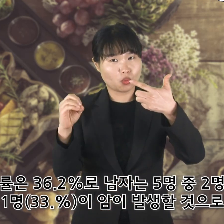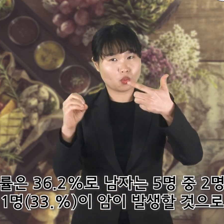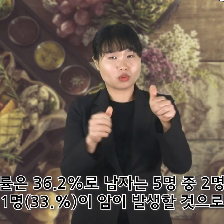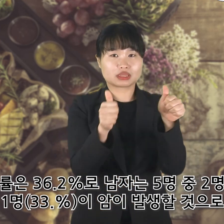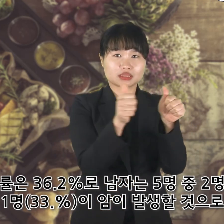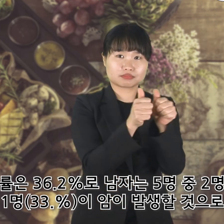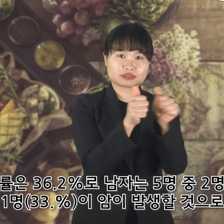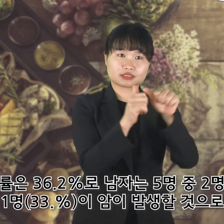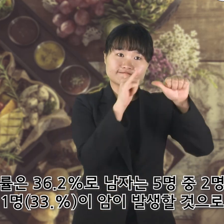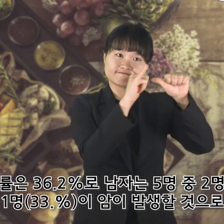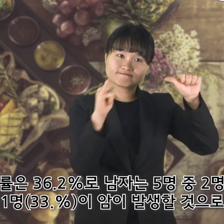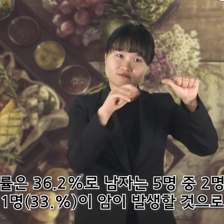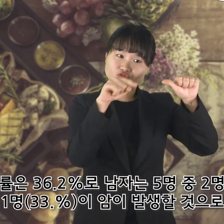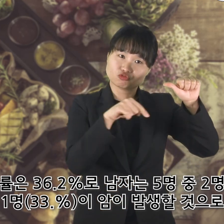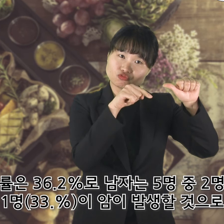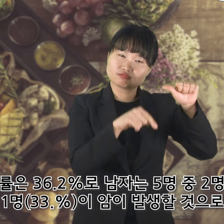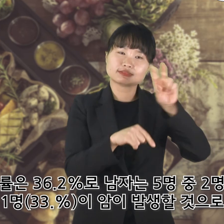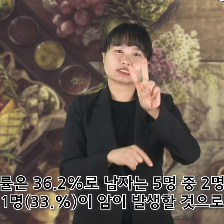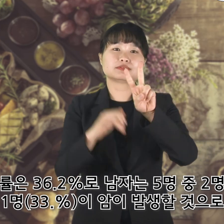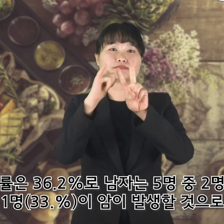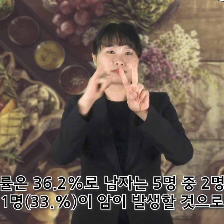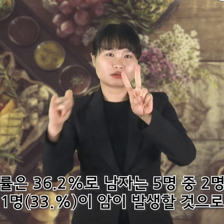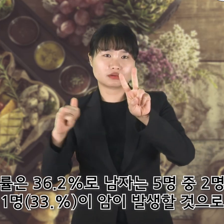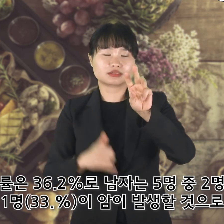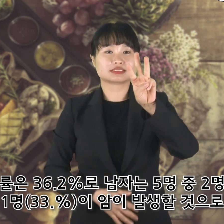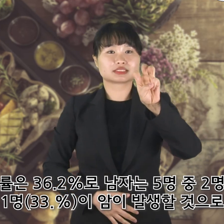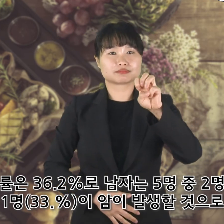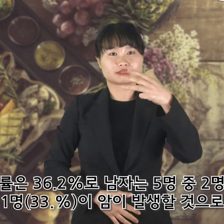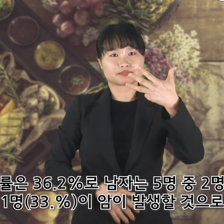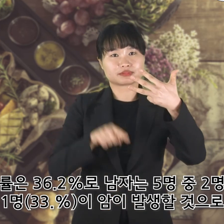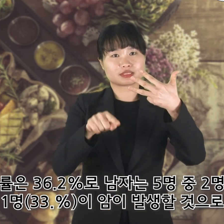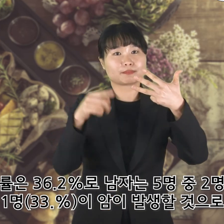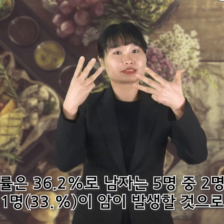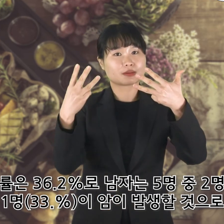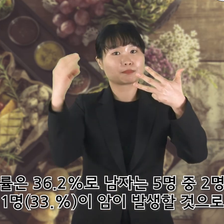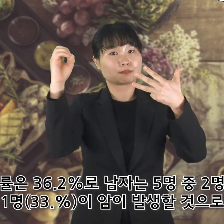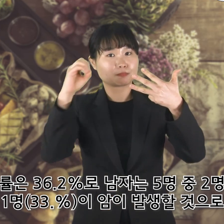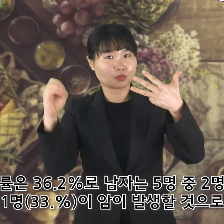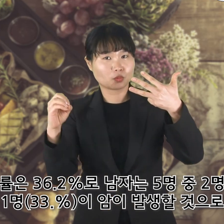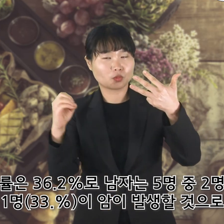36.2%로 남자는 5명 중 2명, 38.3%,